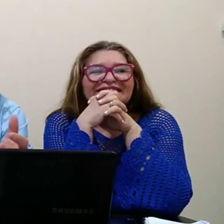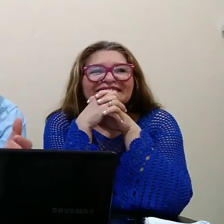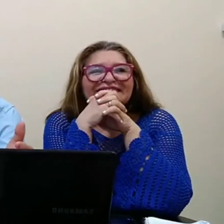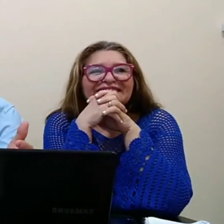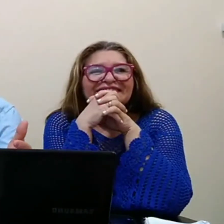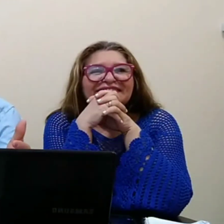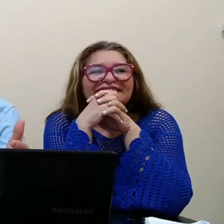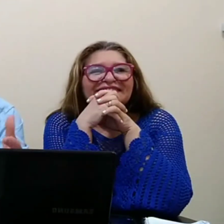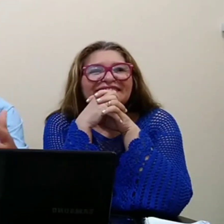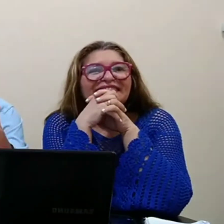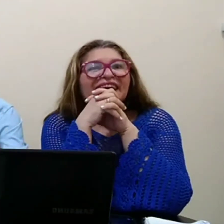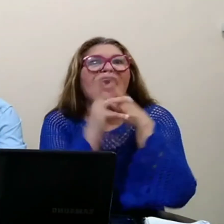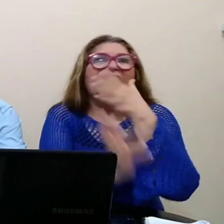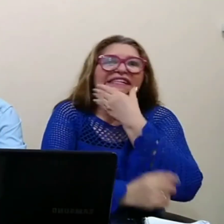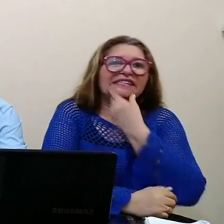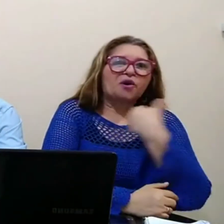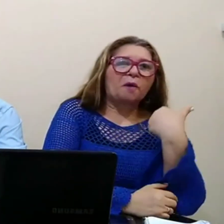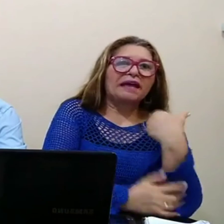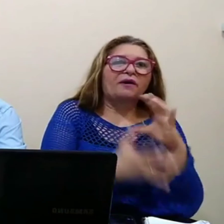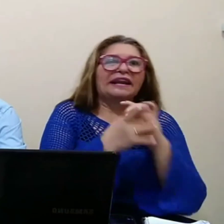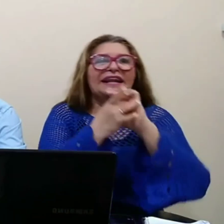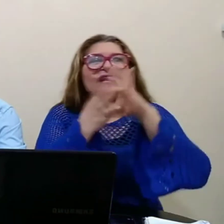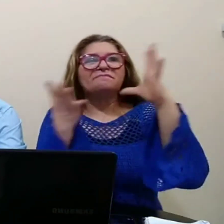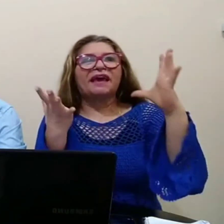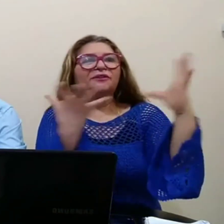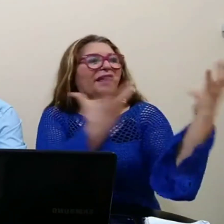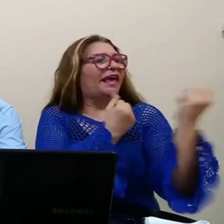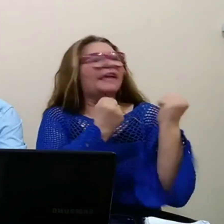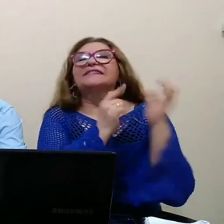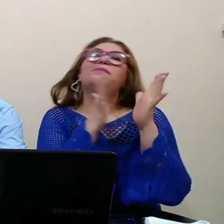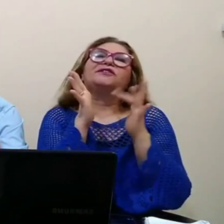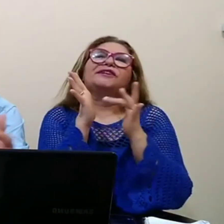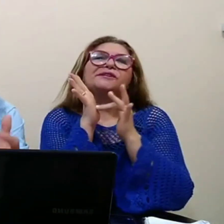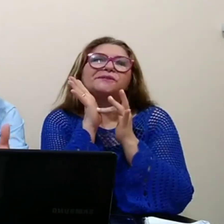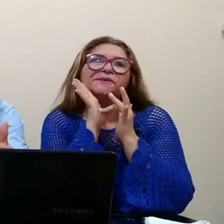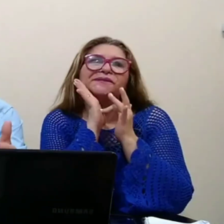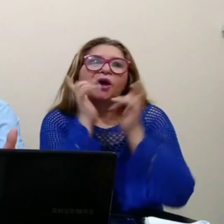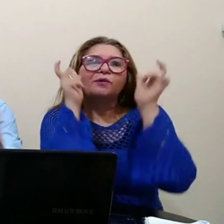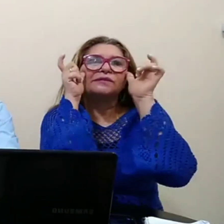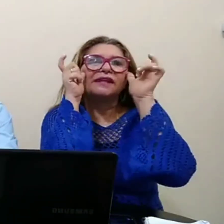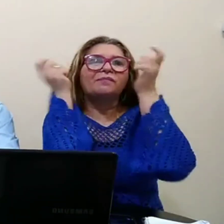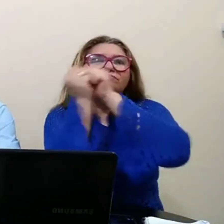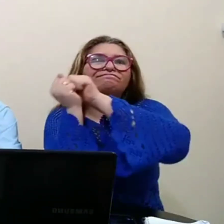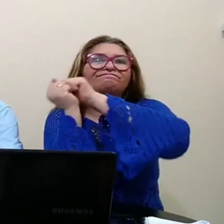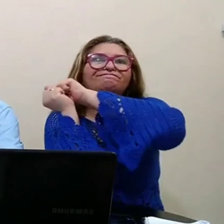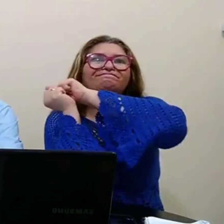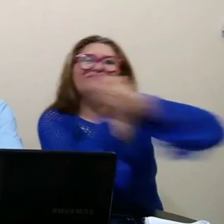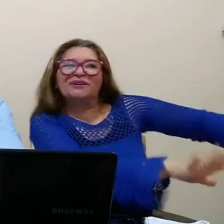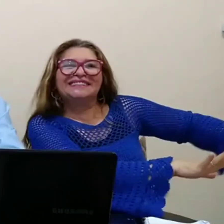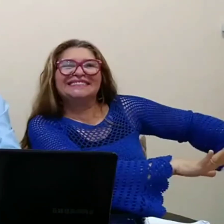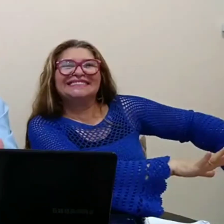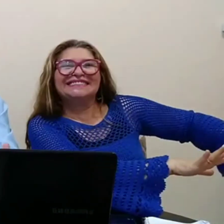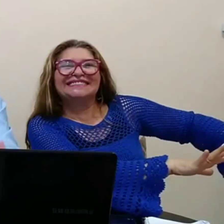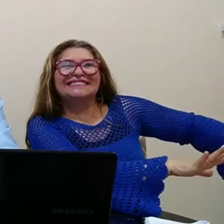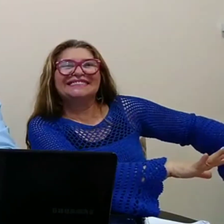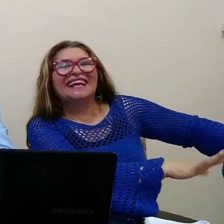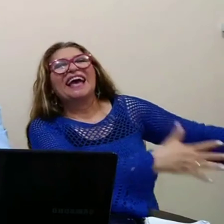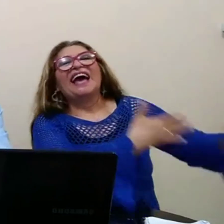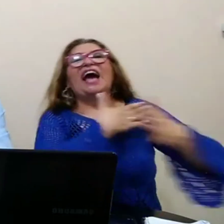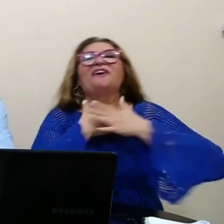maravilhosa, recebendo a libertação daqueles demônios, ficando liberto daqueles demônios, recebendo